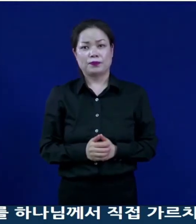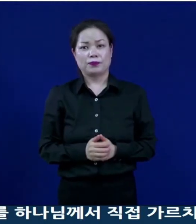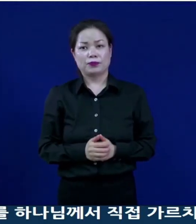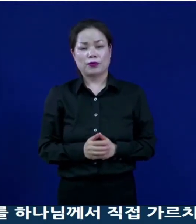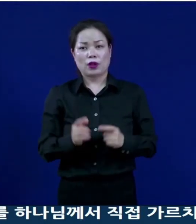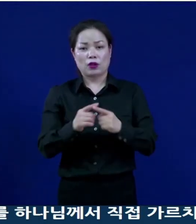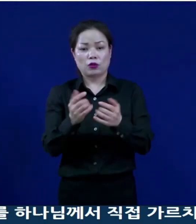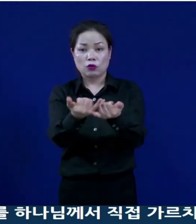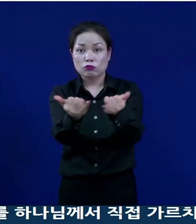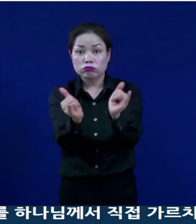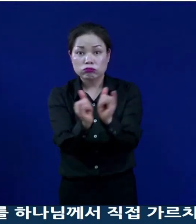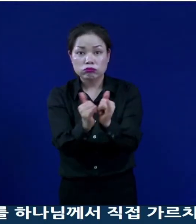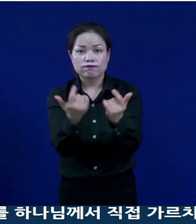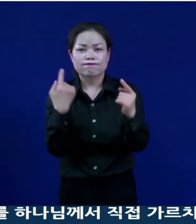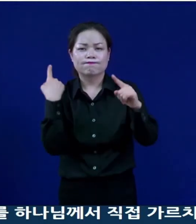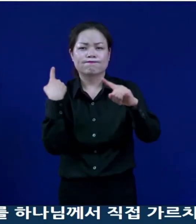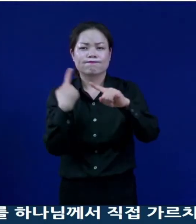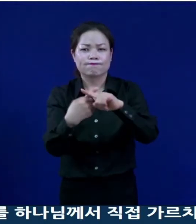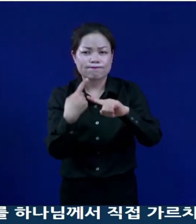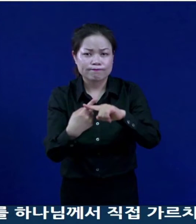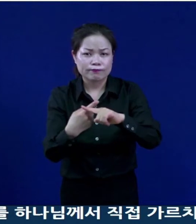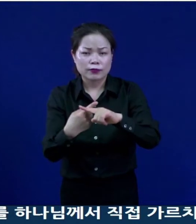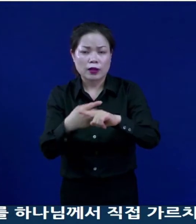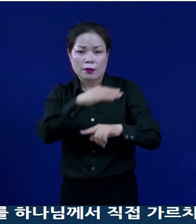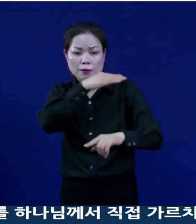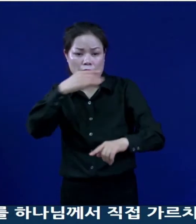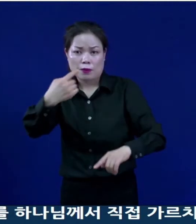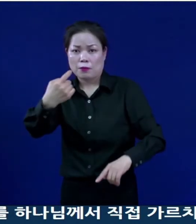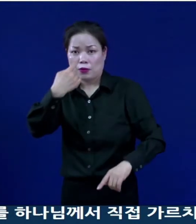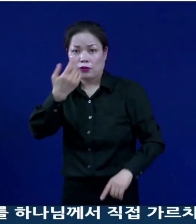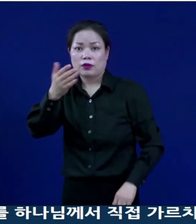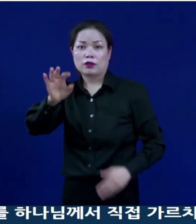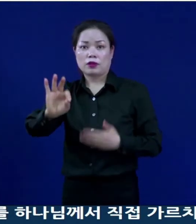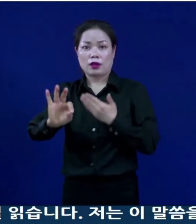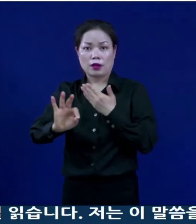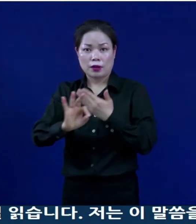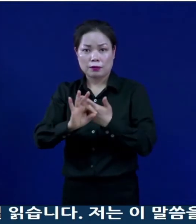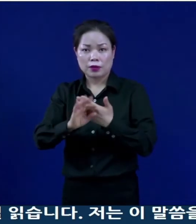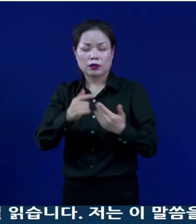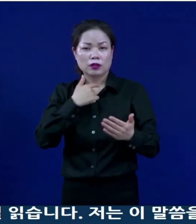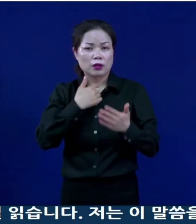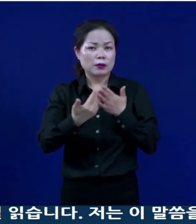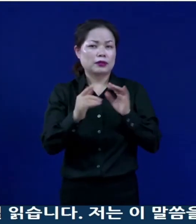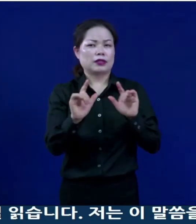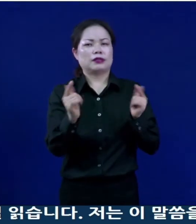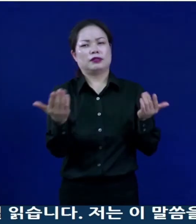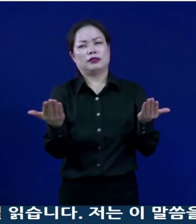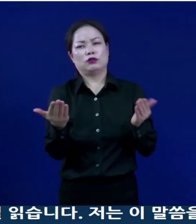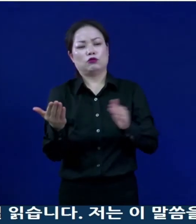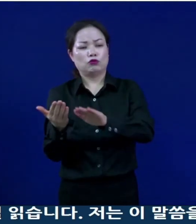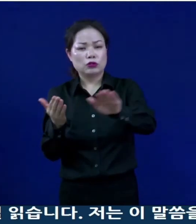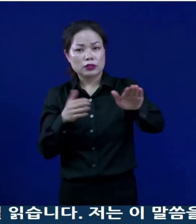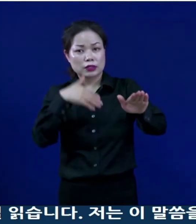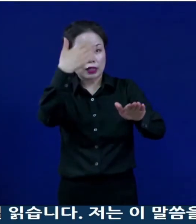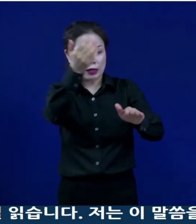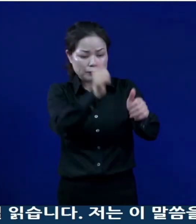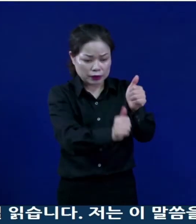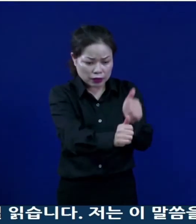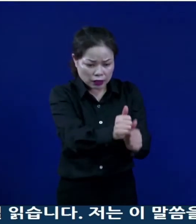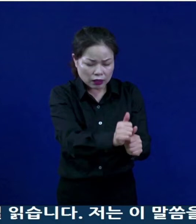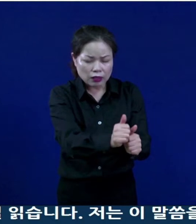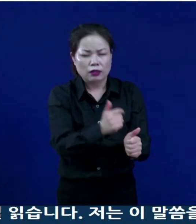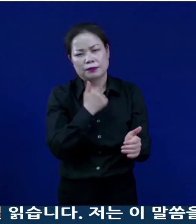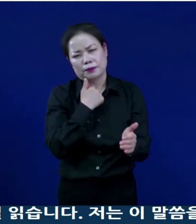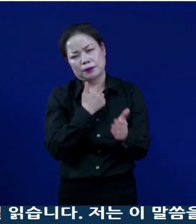교회 공동체도 마찬가지입니다. 제대로 배웠더라면 겪지 않아도 될 일을 우리의 다음 세대가